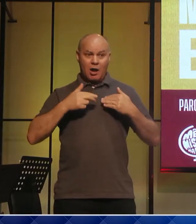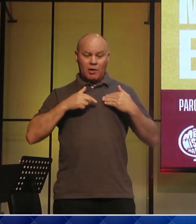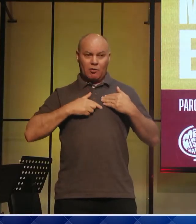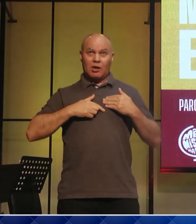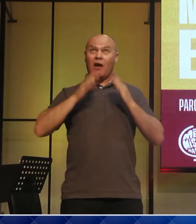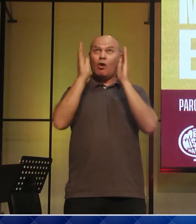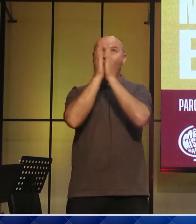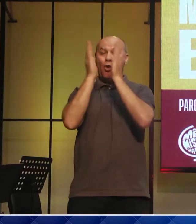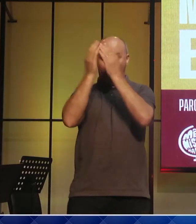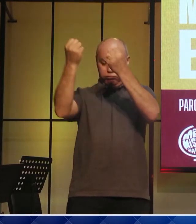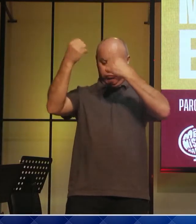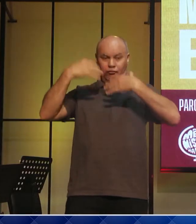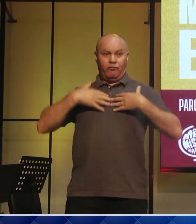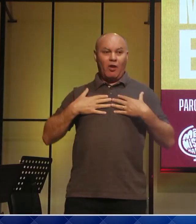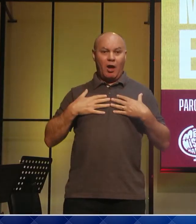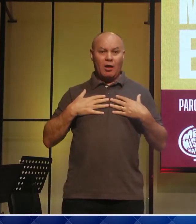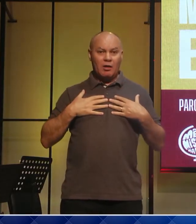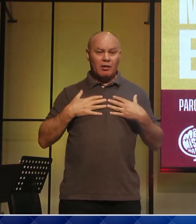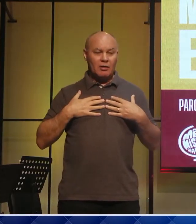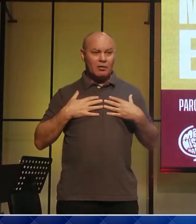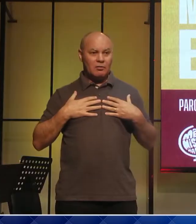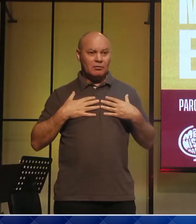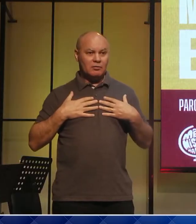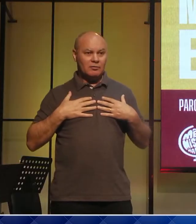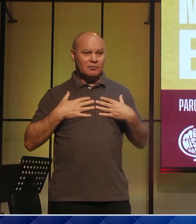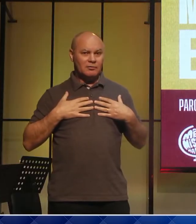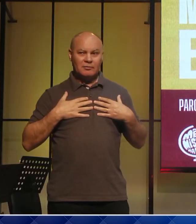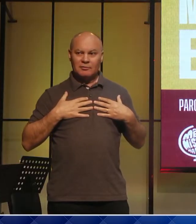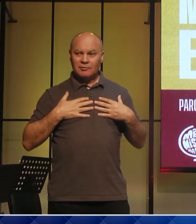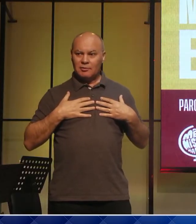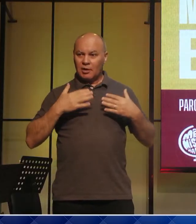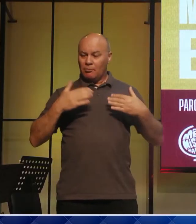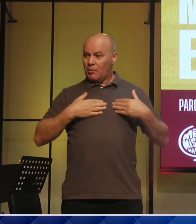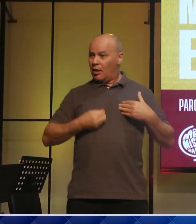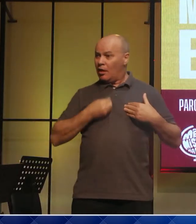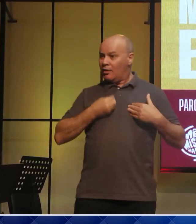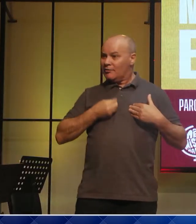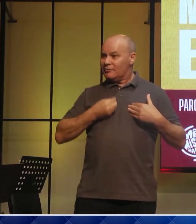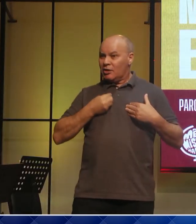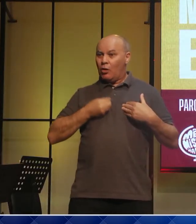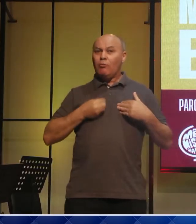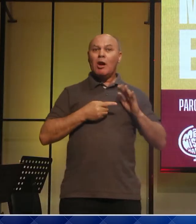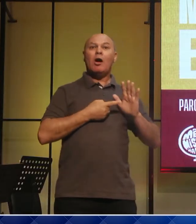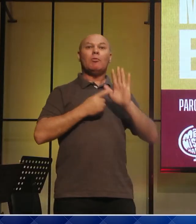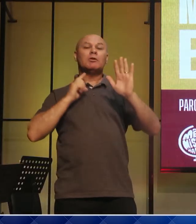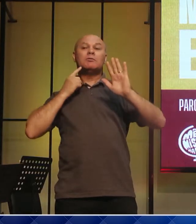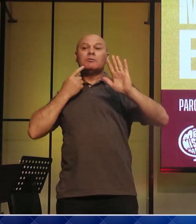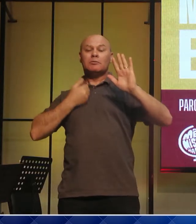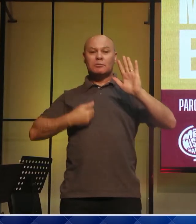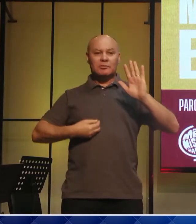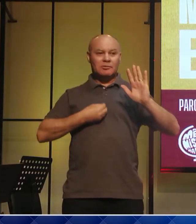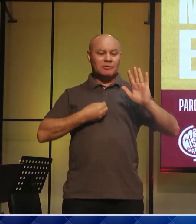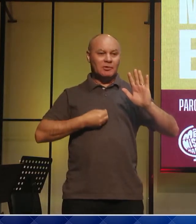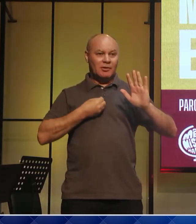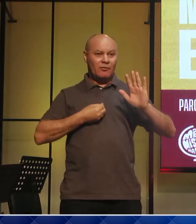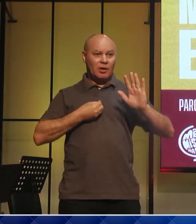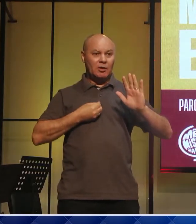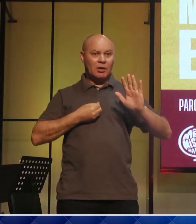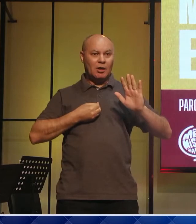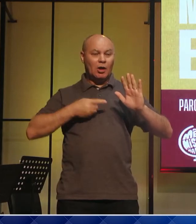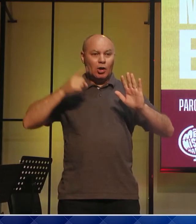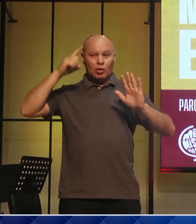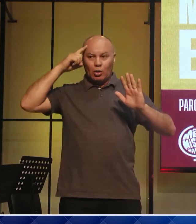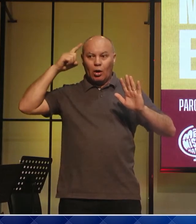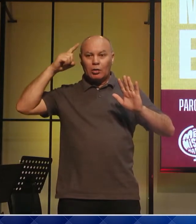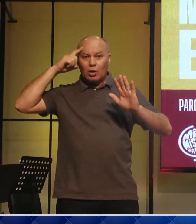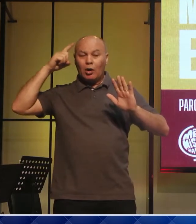Ele que não se gosta. Eu não gosto é de mim. E a minha luta é comigo mesmo. Todo dia. Todo dia esse Disney